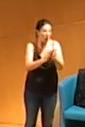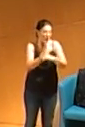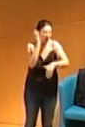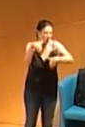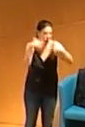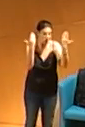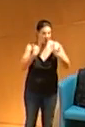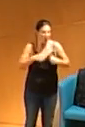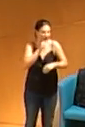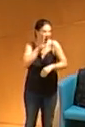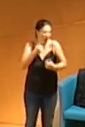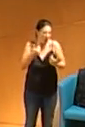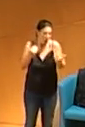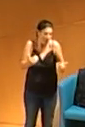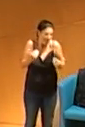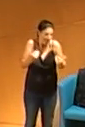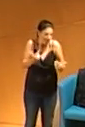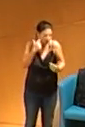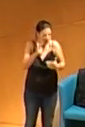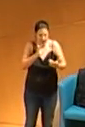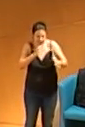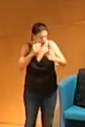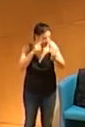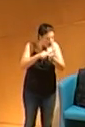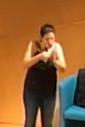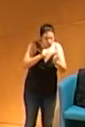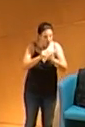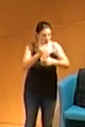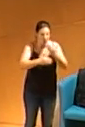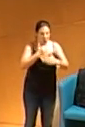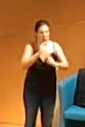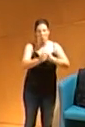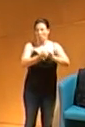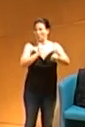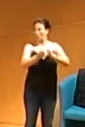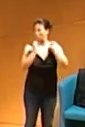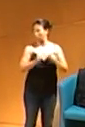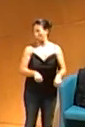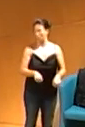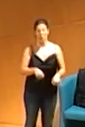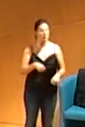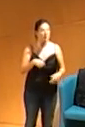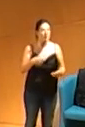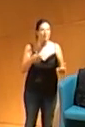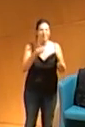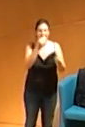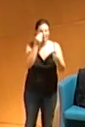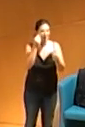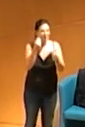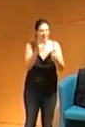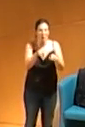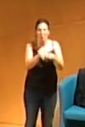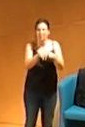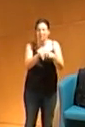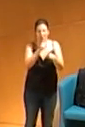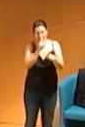qu'on communique et qu'on arrive à avancer ensemble. On n'invente pas ce qu'ils disent, on comprend ce qu'ils disent, on cherche à comprendre